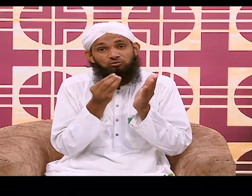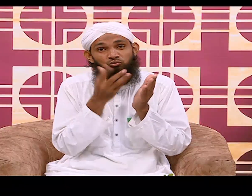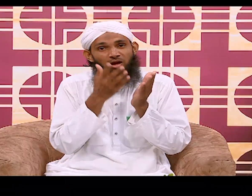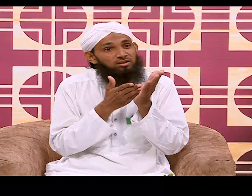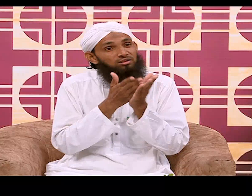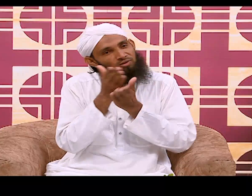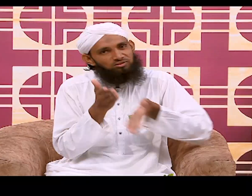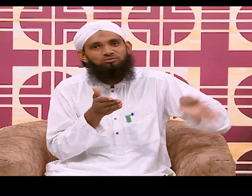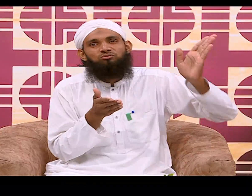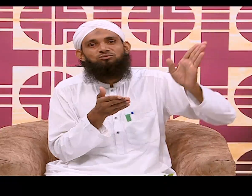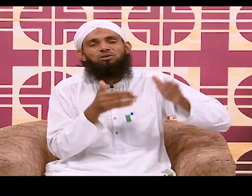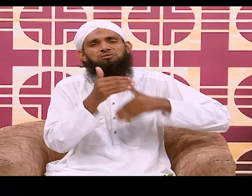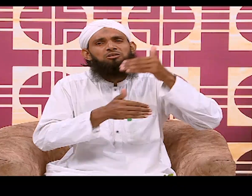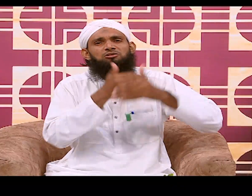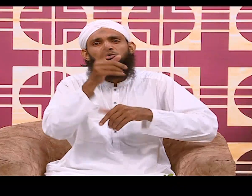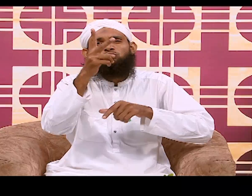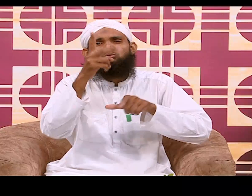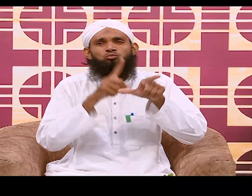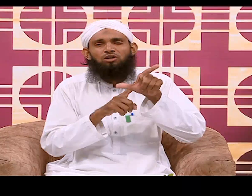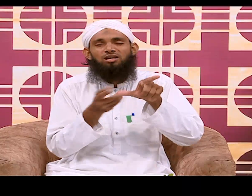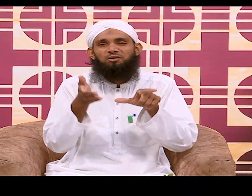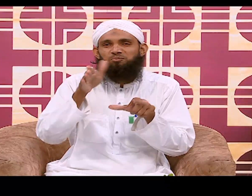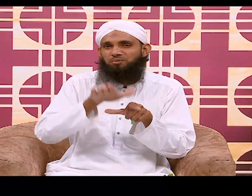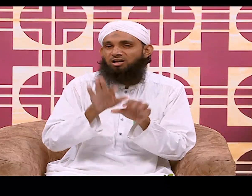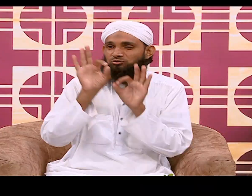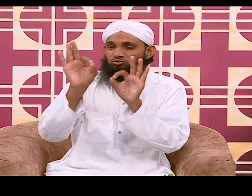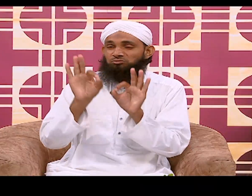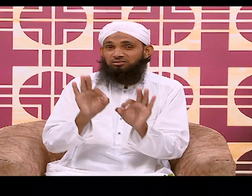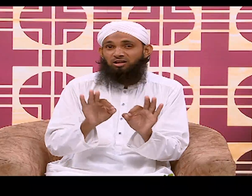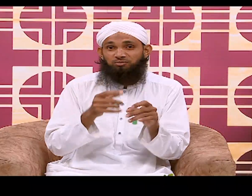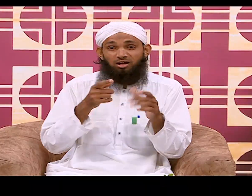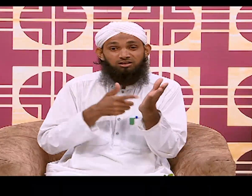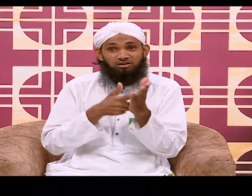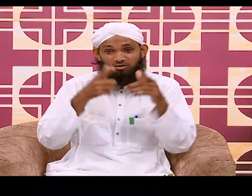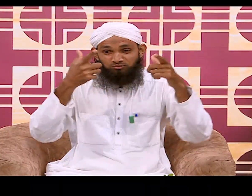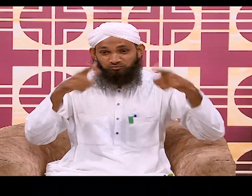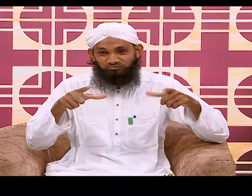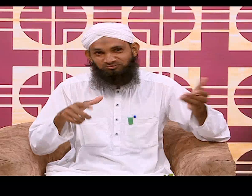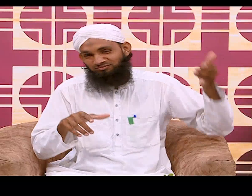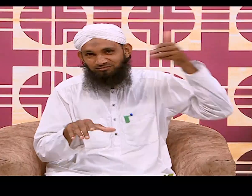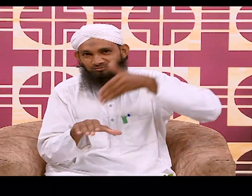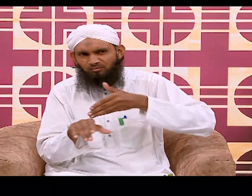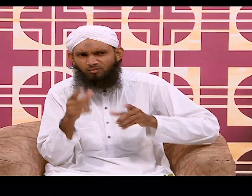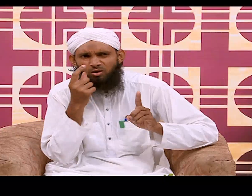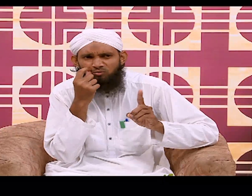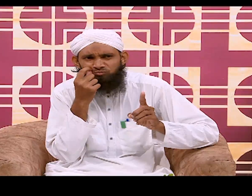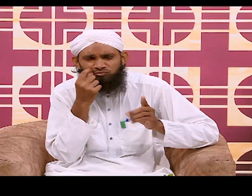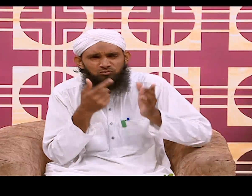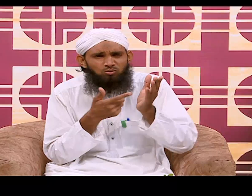سال کے بعد مجھے دوبارہ اسی گاؤں میں جاننے کا اتفاق ہوا۔ میں نے دیکھا وہی غریب بوڑھا جو 2 سال